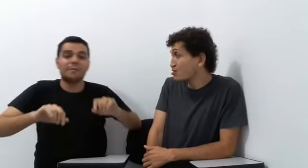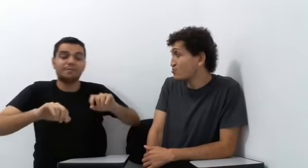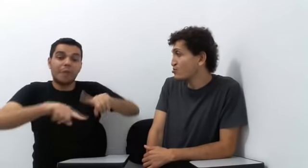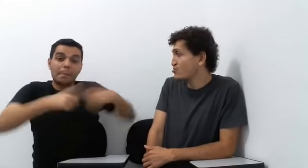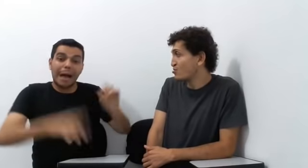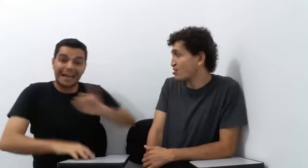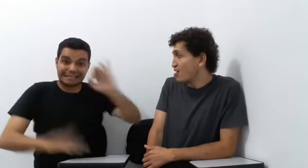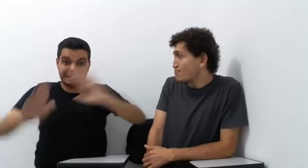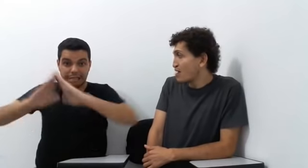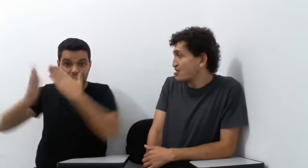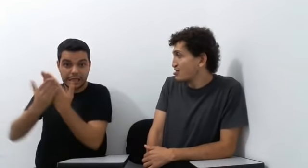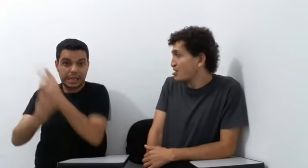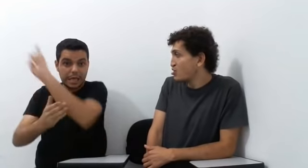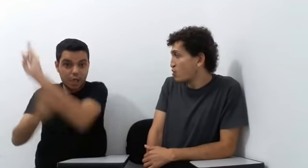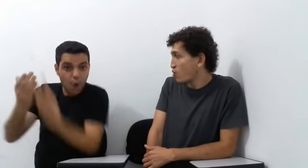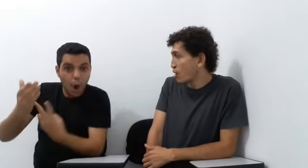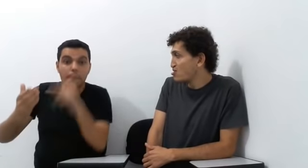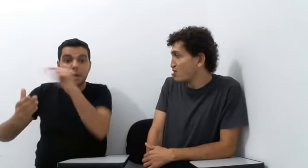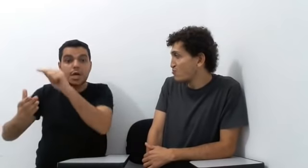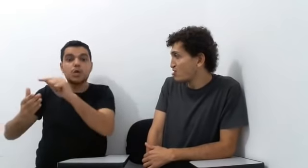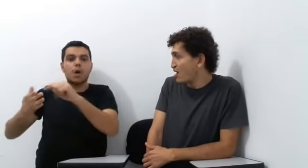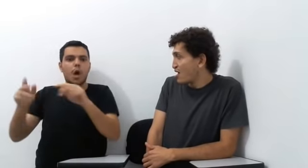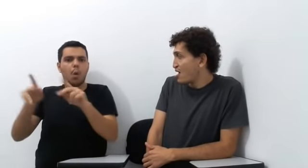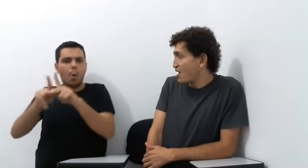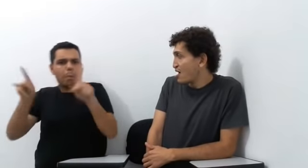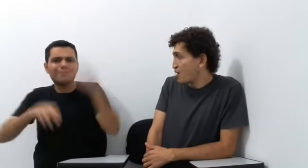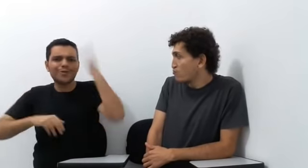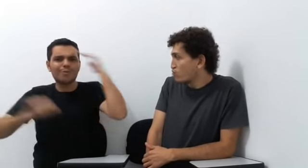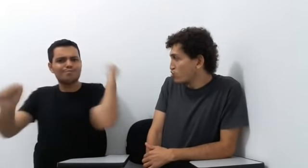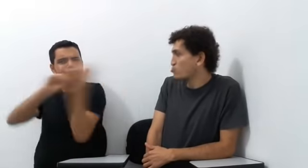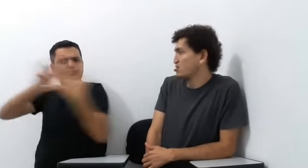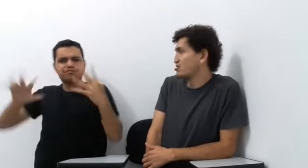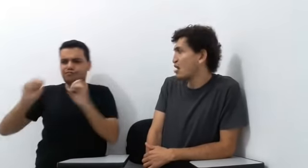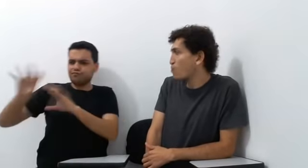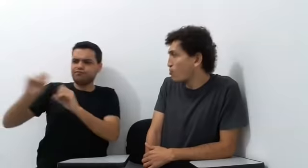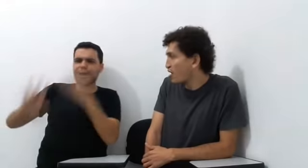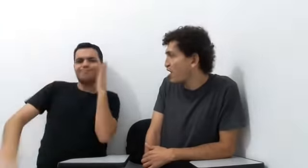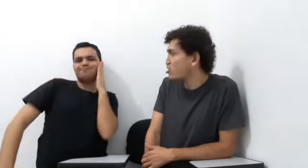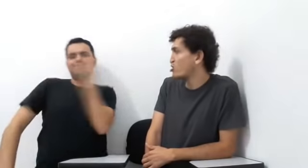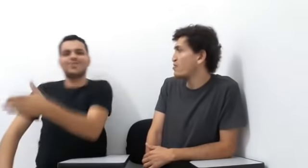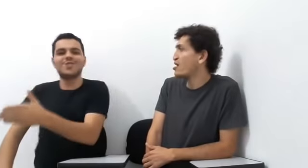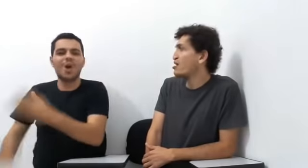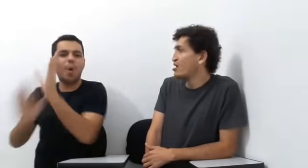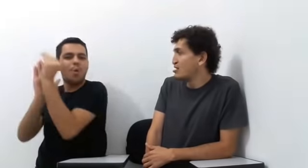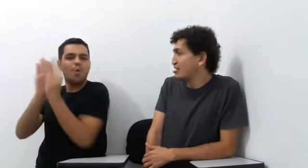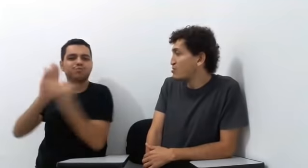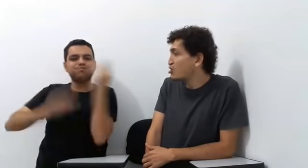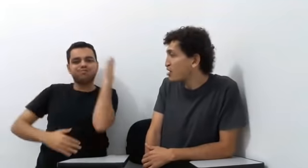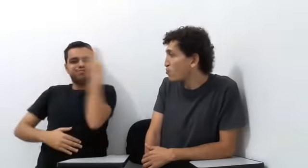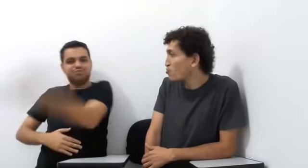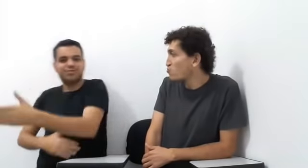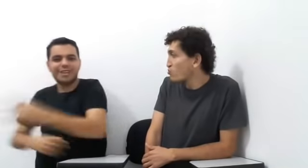com isso. Mas se a escola bilíngue, o pessoal está doente, né? Ensina direto eu sou